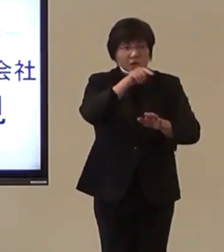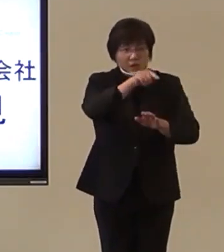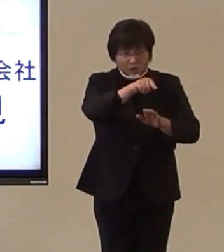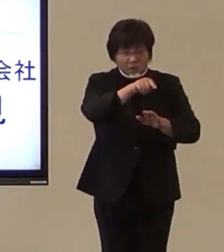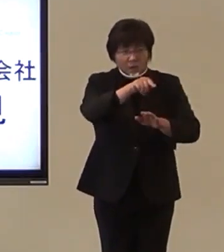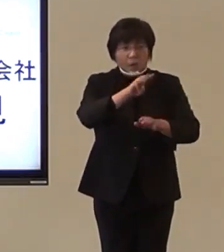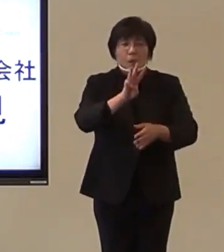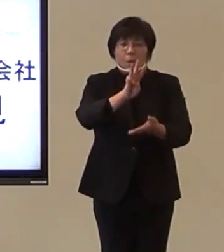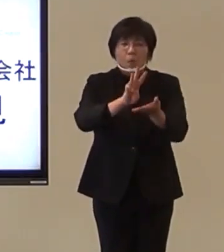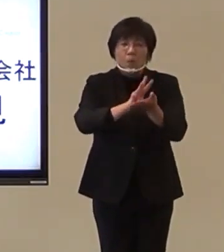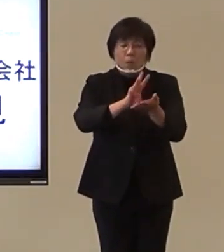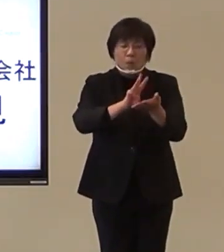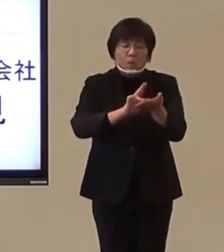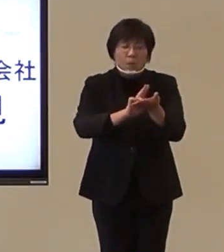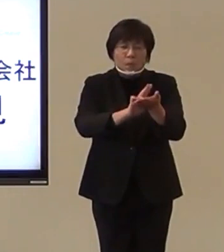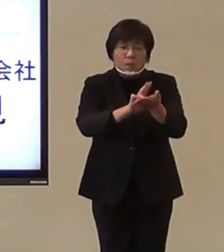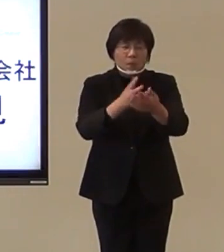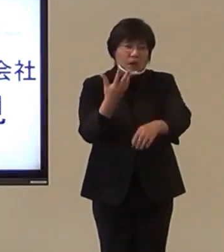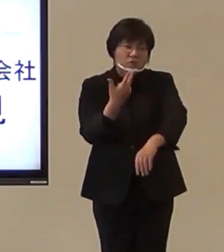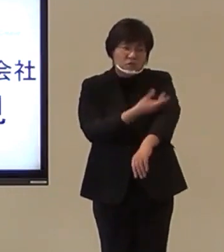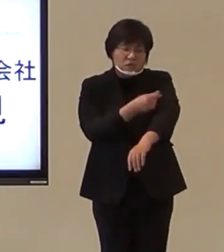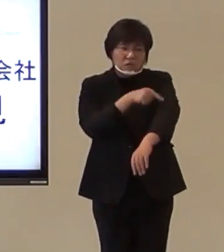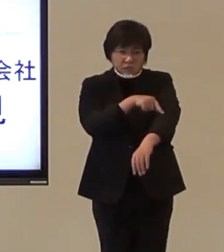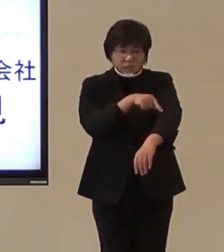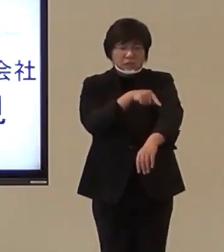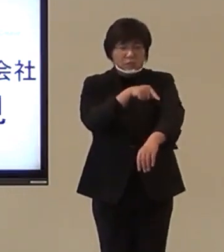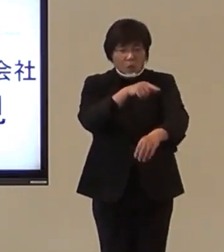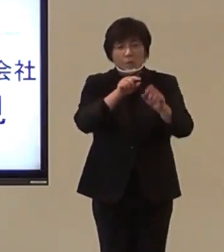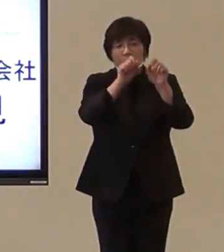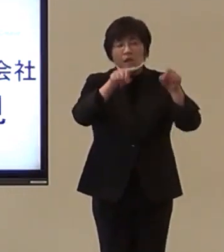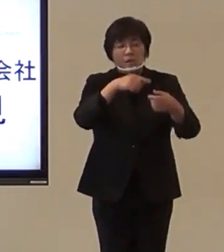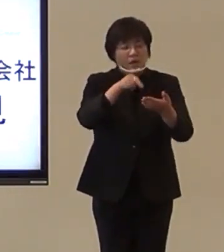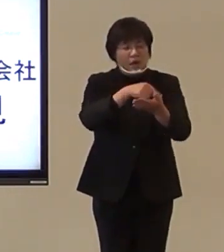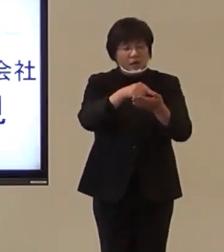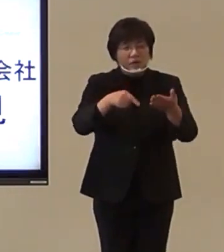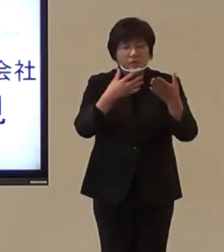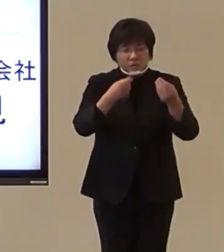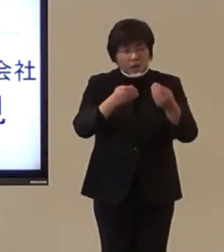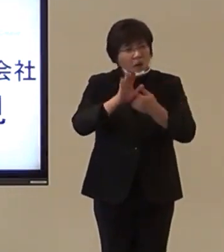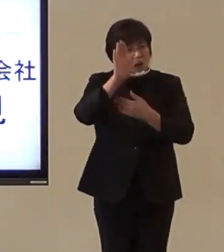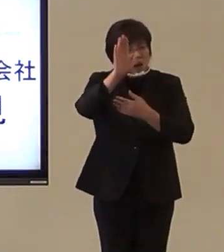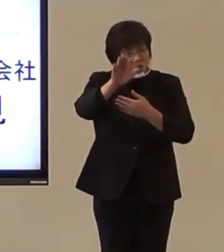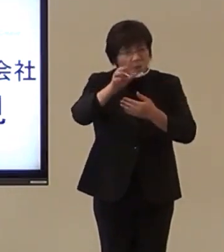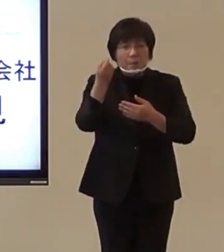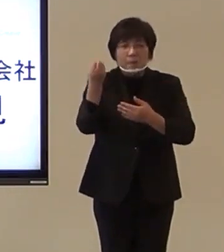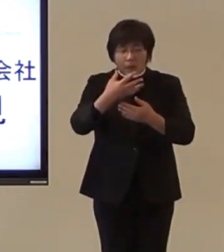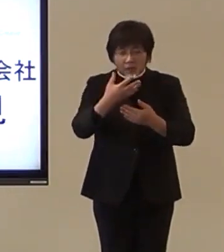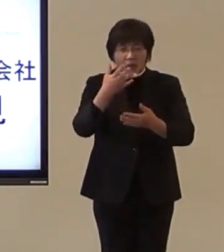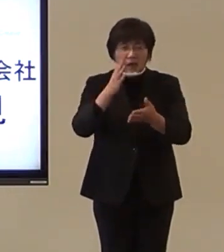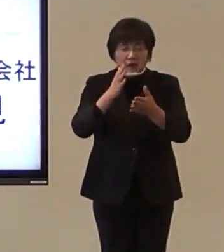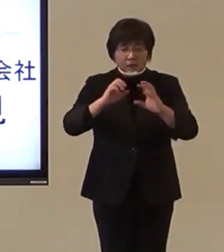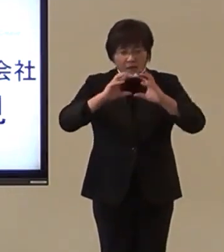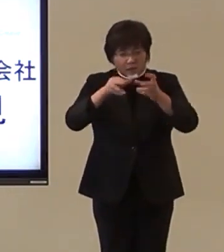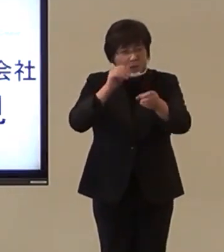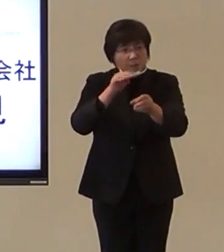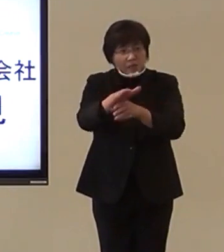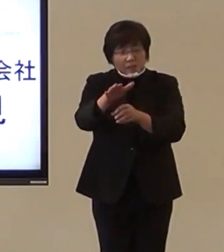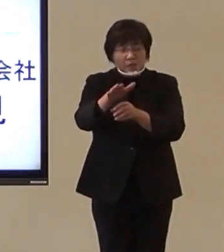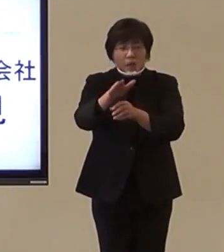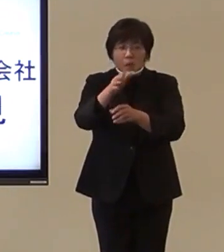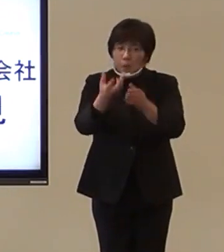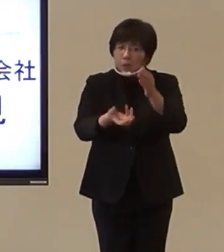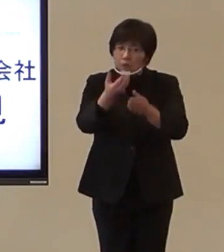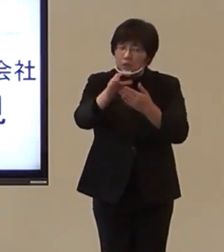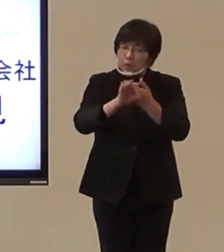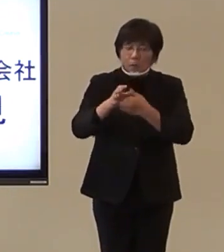に克服したとしてもですね、この後またパンデミックが起こるかもしれないという恐怖の中で世界